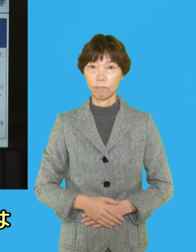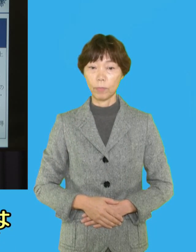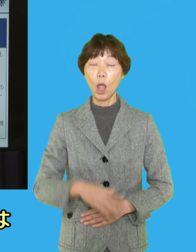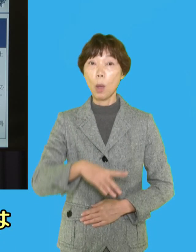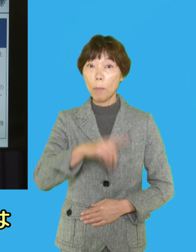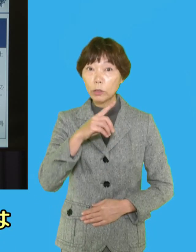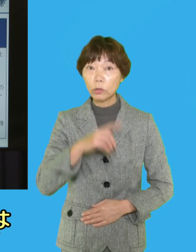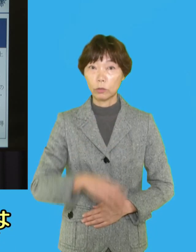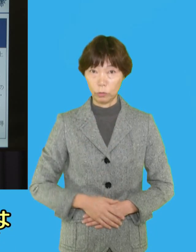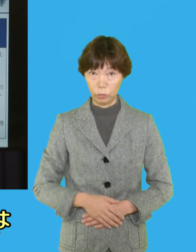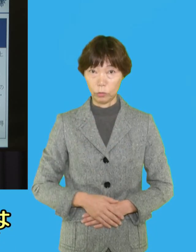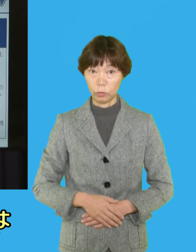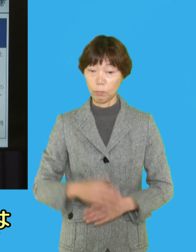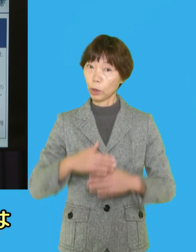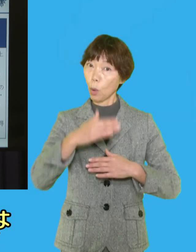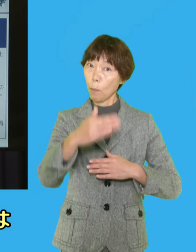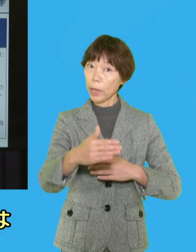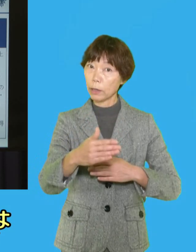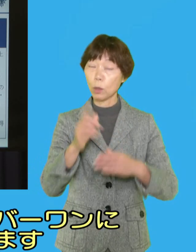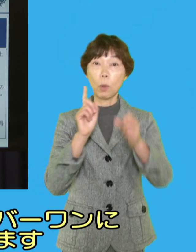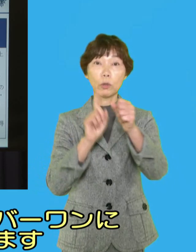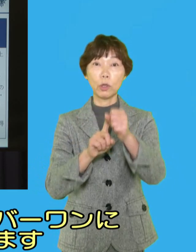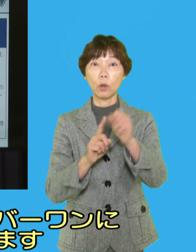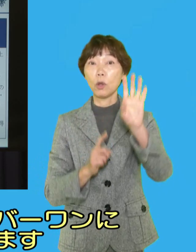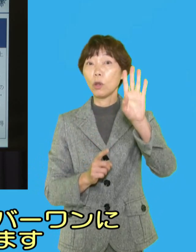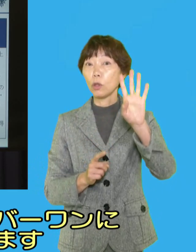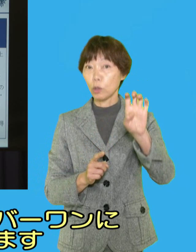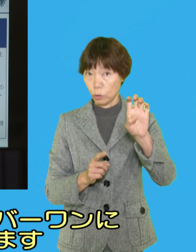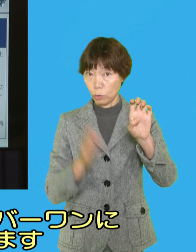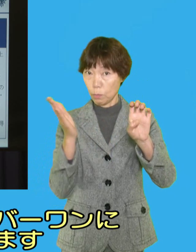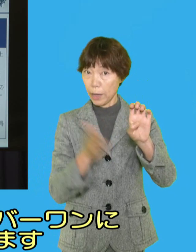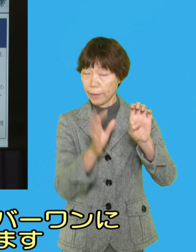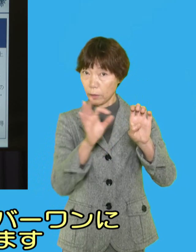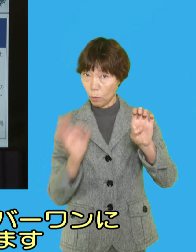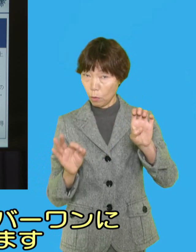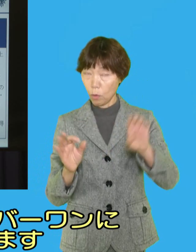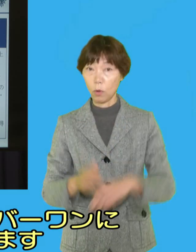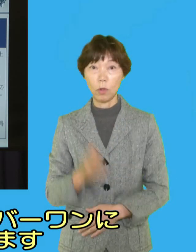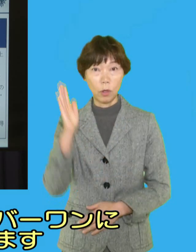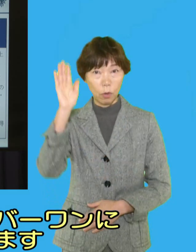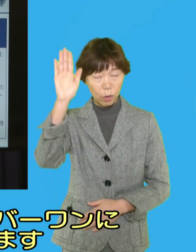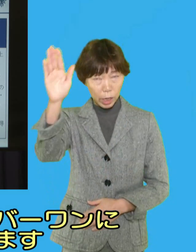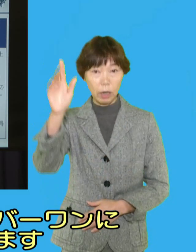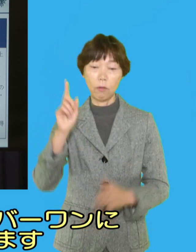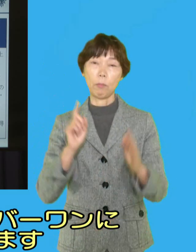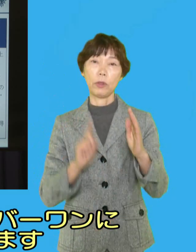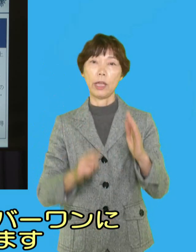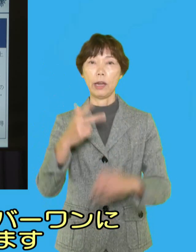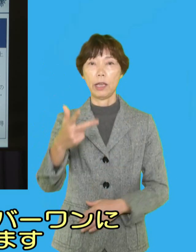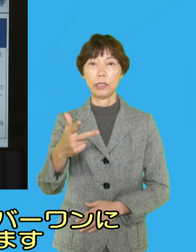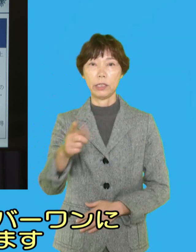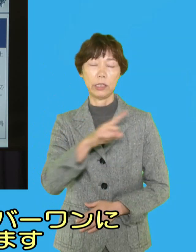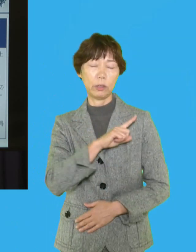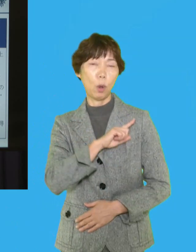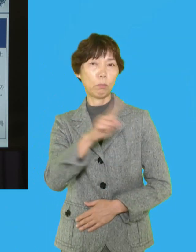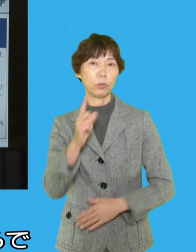この 40% というのは当面の目標ではありますが、ゆくゆくは、まあ、これも政令指定ナンバーワンというところまで持っていきたいなと考えています